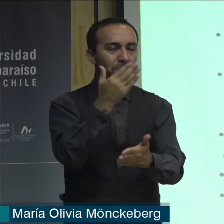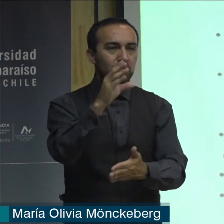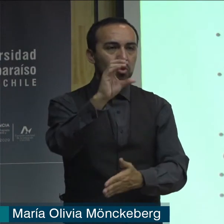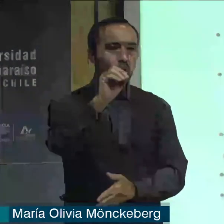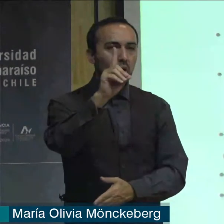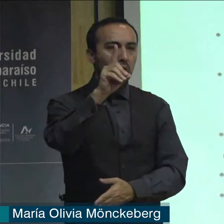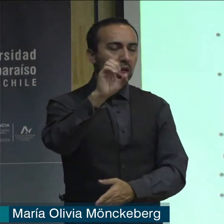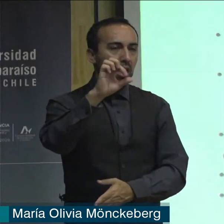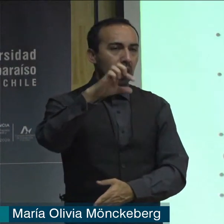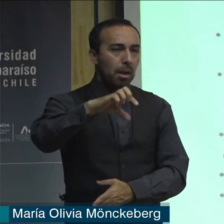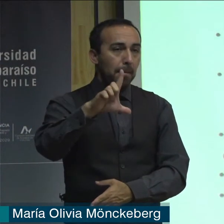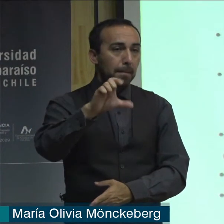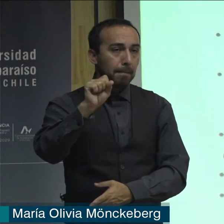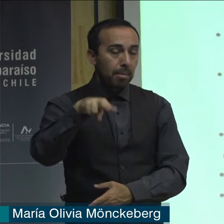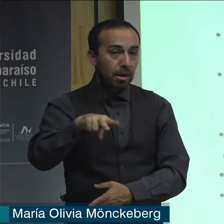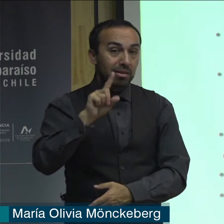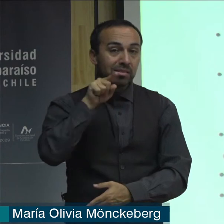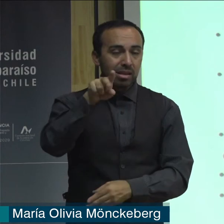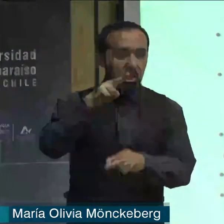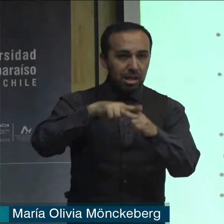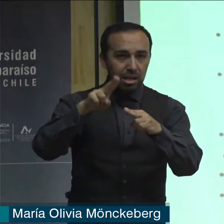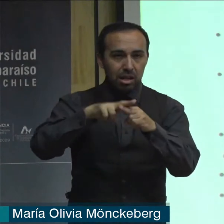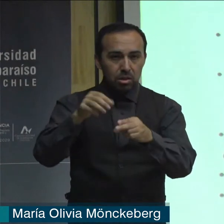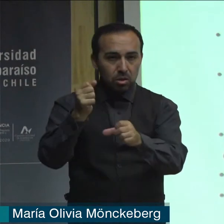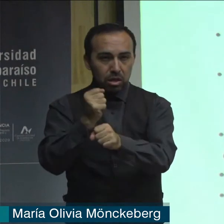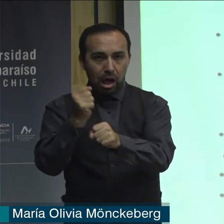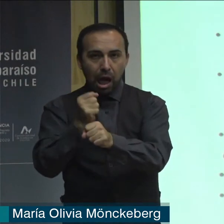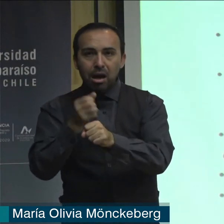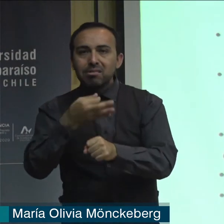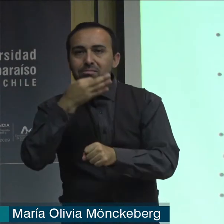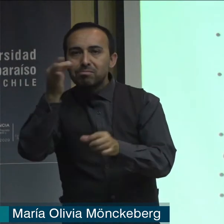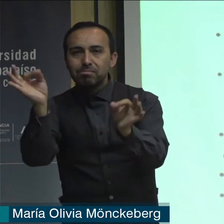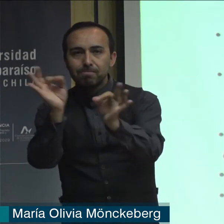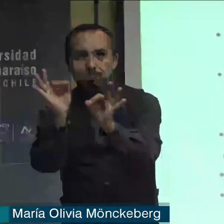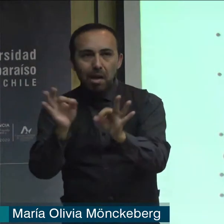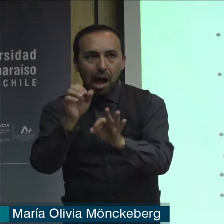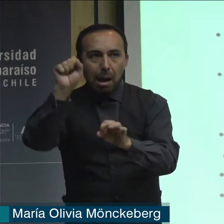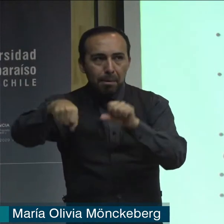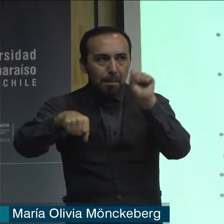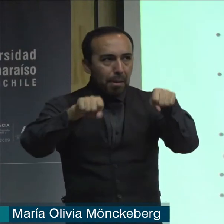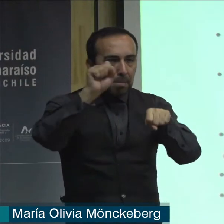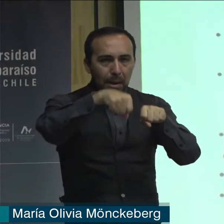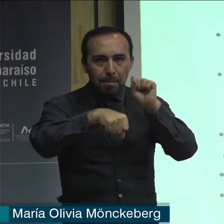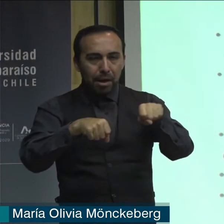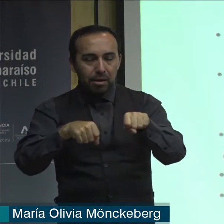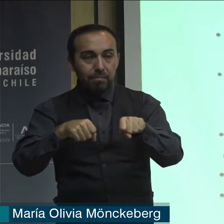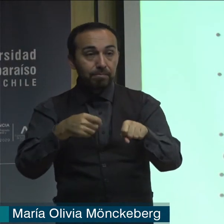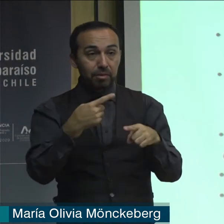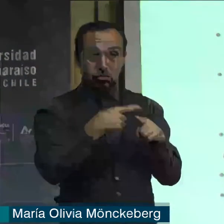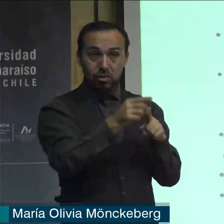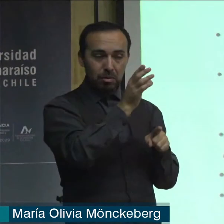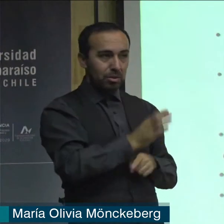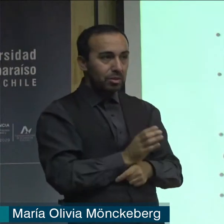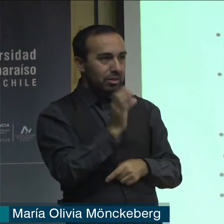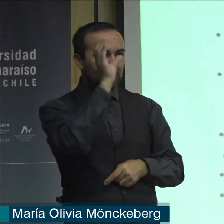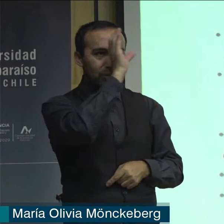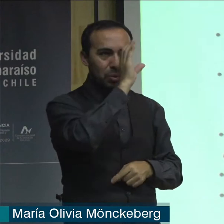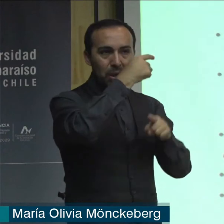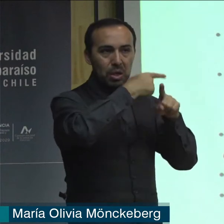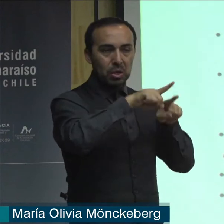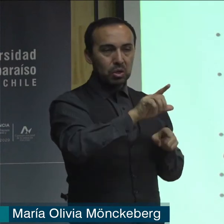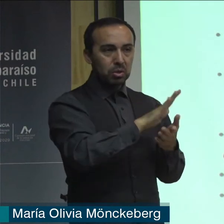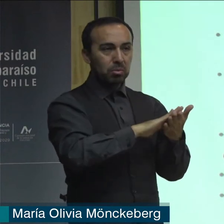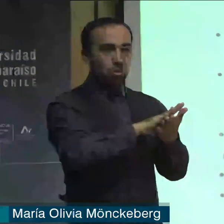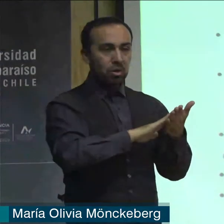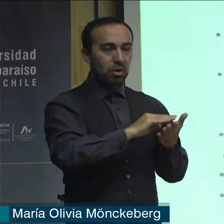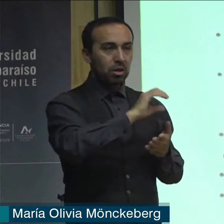una labor de convicción Había otro que convencían también de de las bondades del modelo un Álvaro